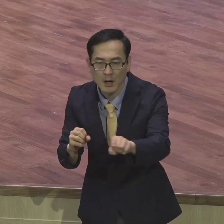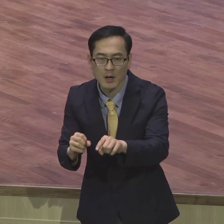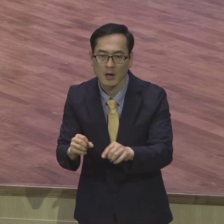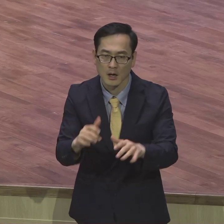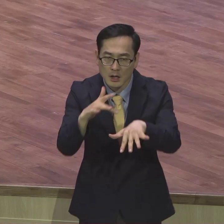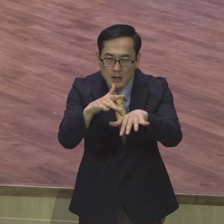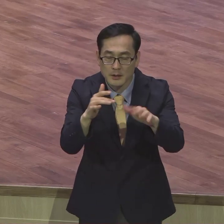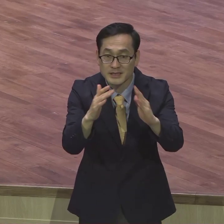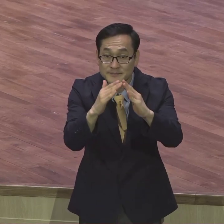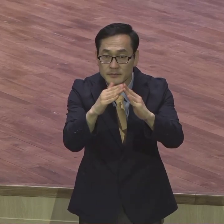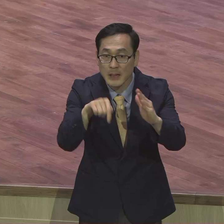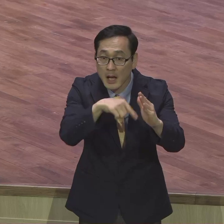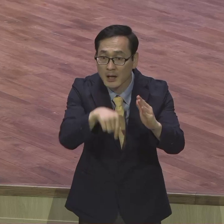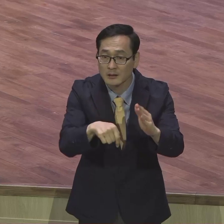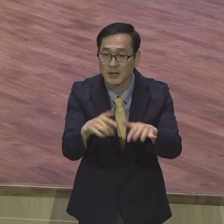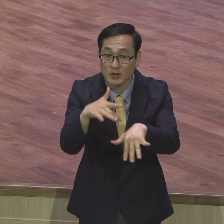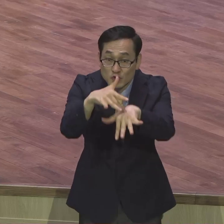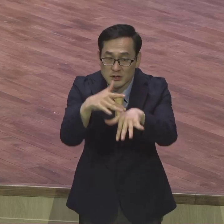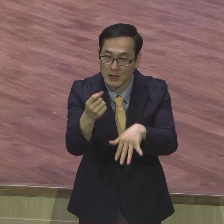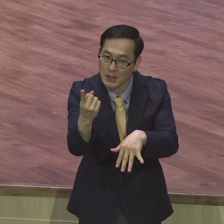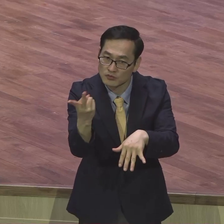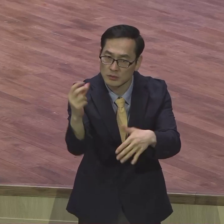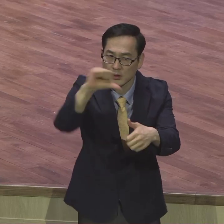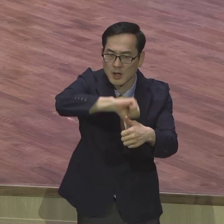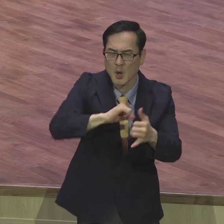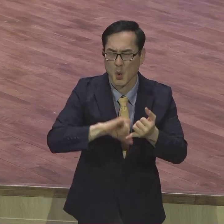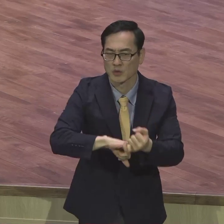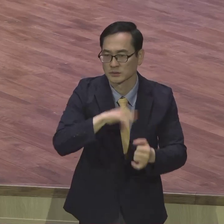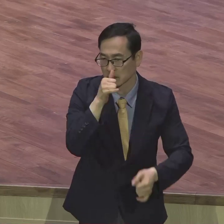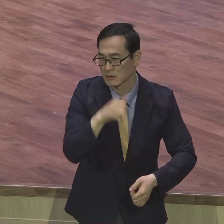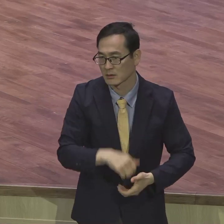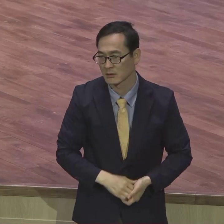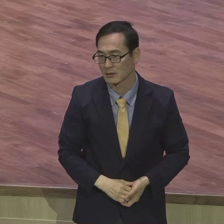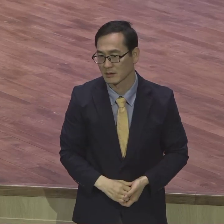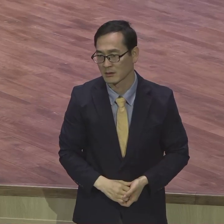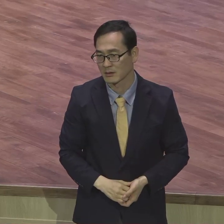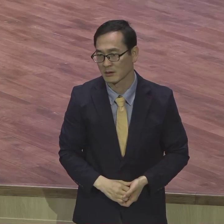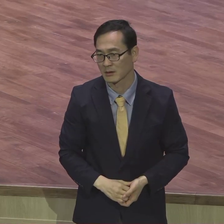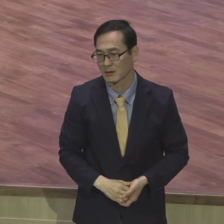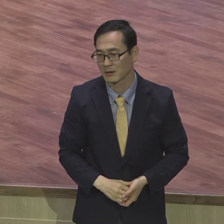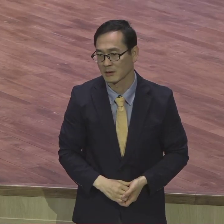보고 있으면 하는 말이잖아요. 왜 그래요? 귀신을 하나도 많이 섬기니까 귀신 들어오는 거지.